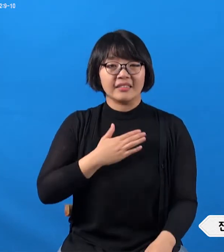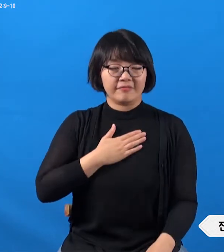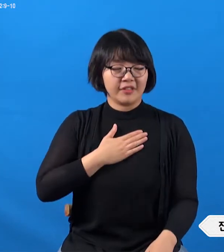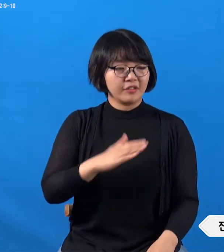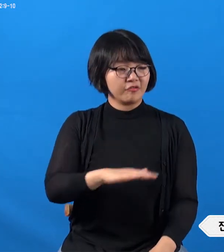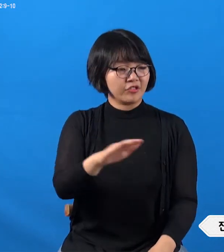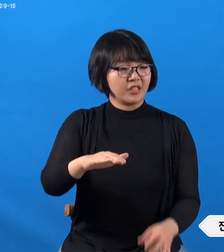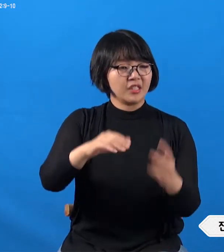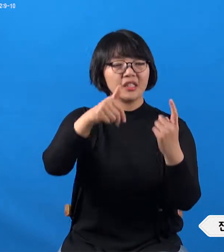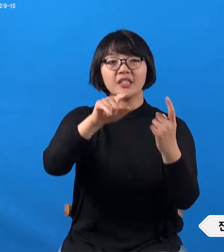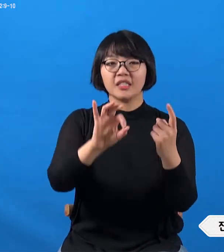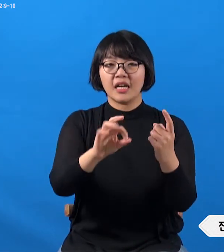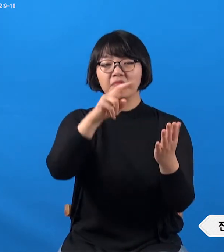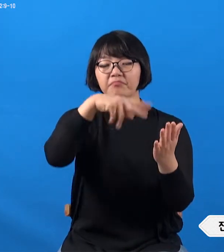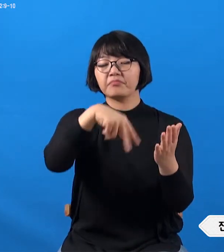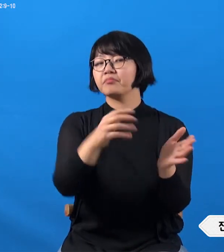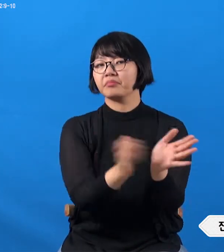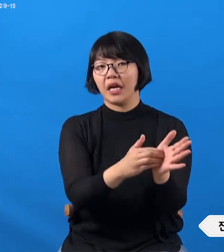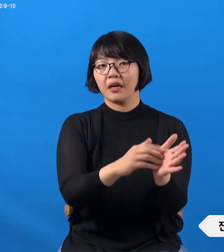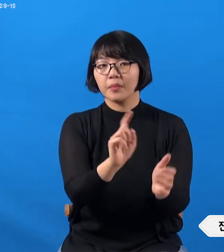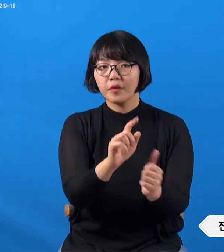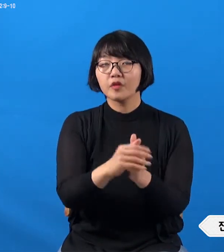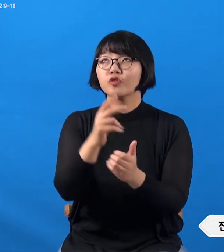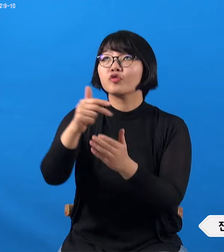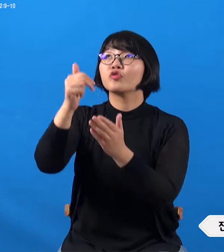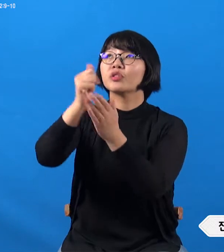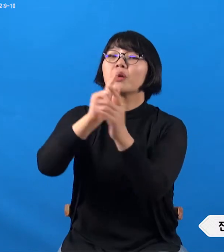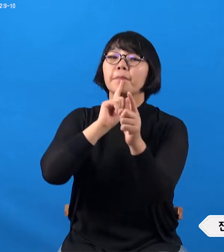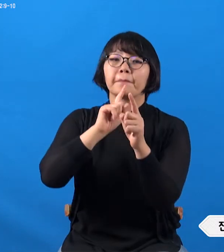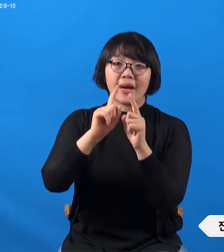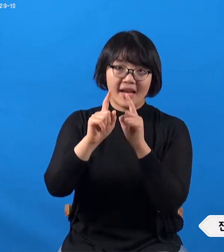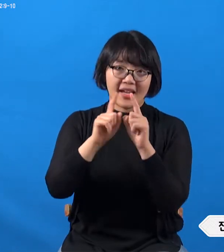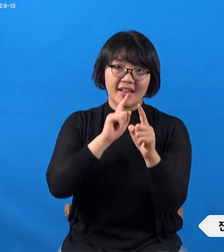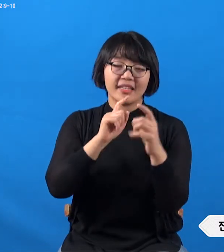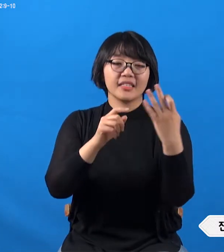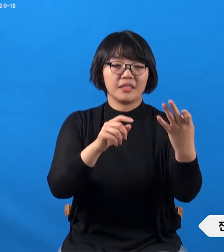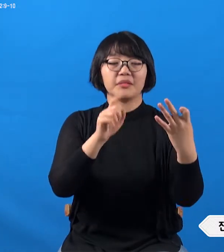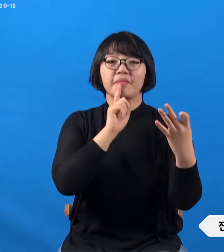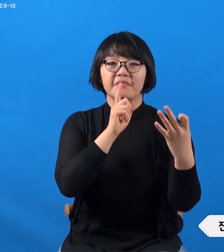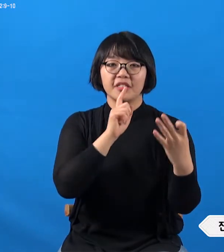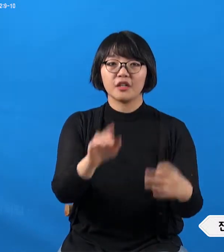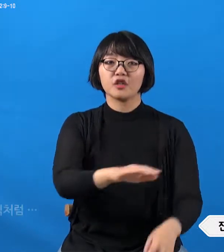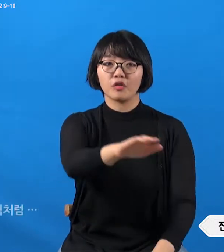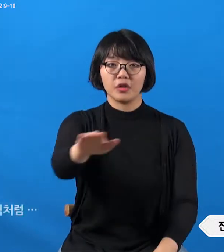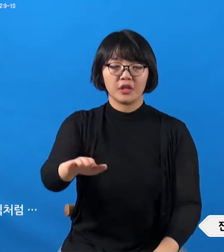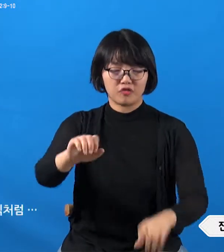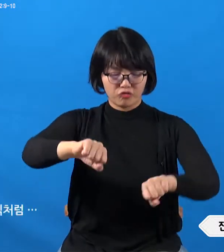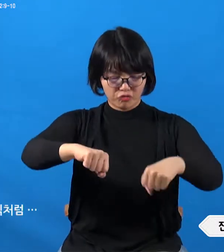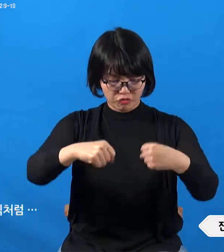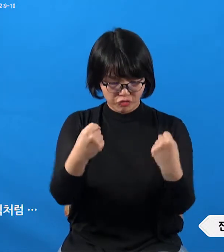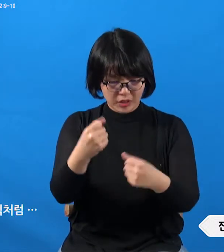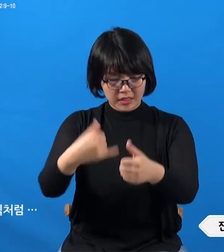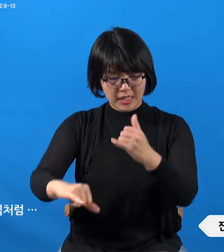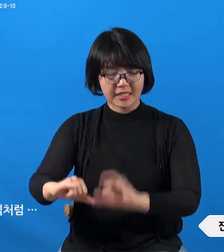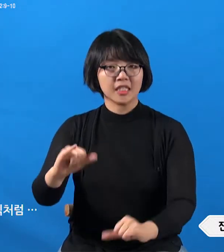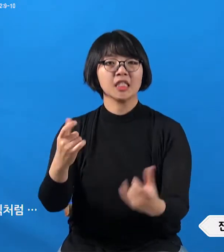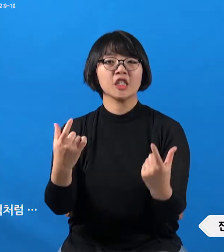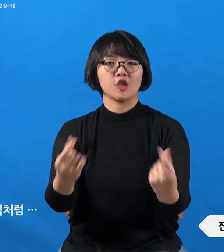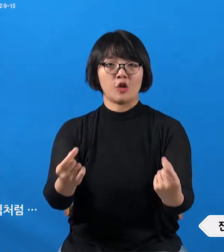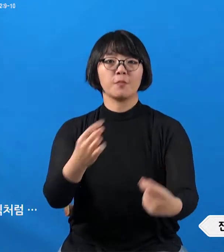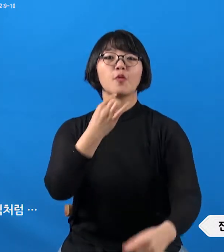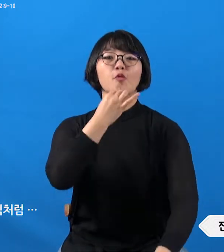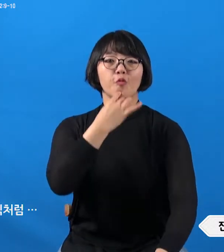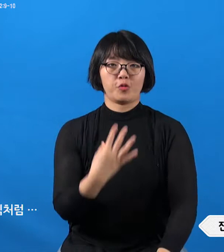바로 1장에서 보았습니다. 주님은 이렇게 말씀하셨습니다. 14절 너희가 순종하는